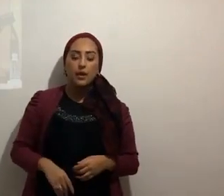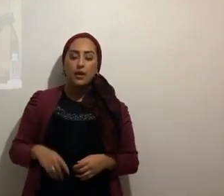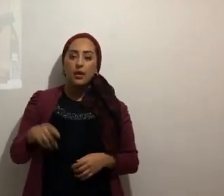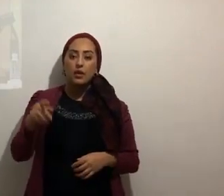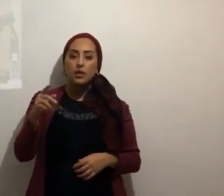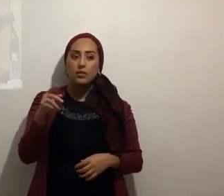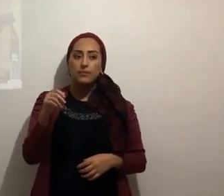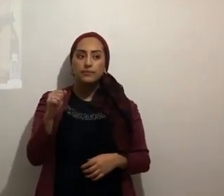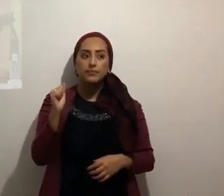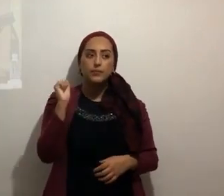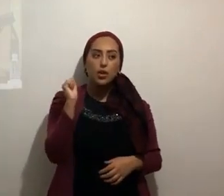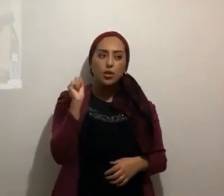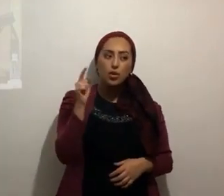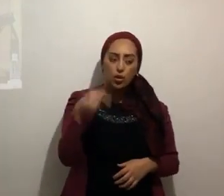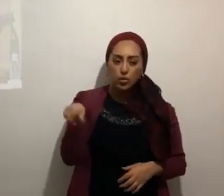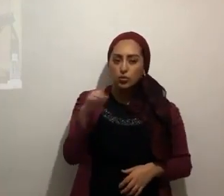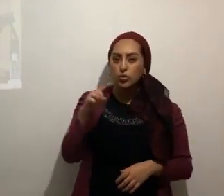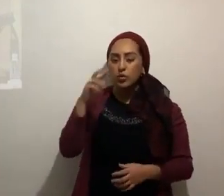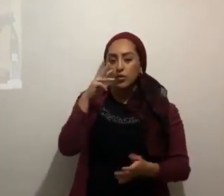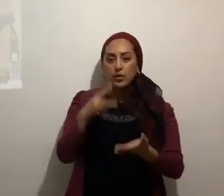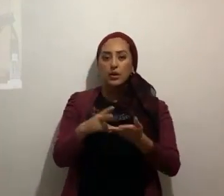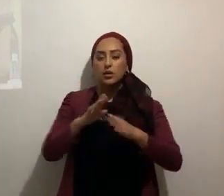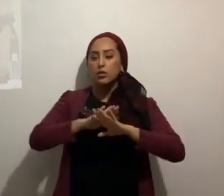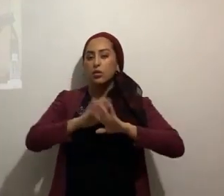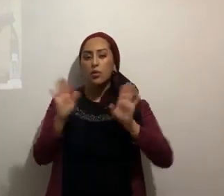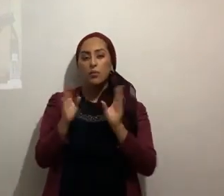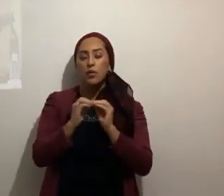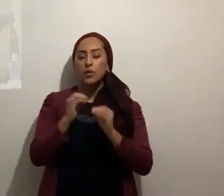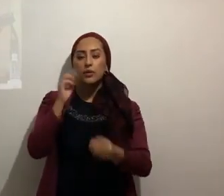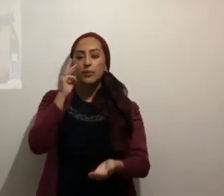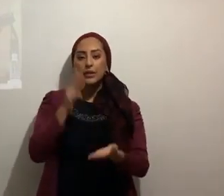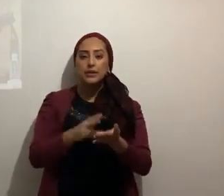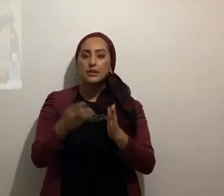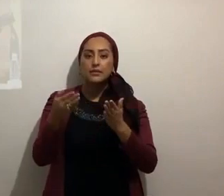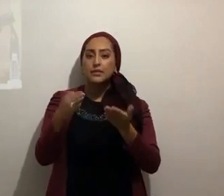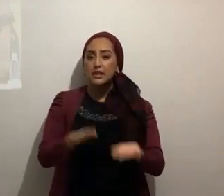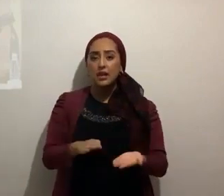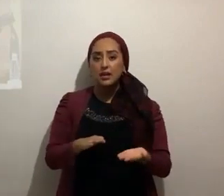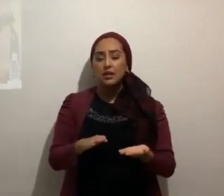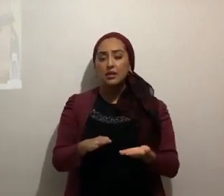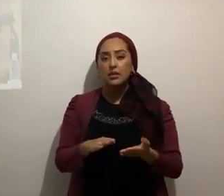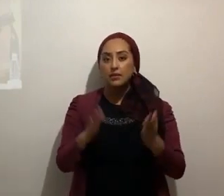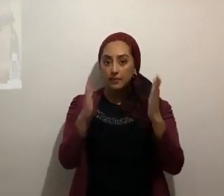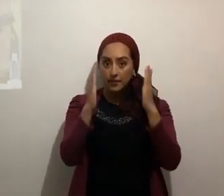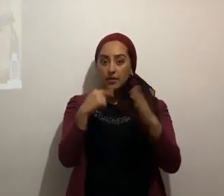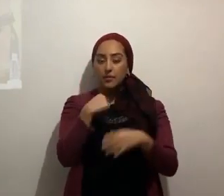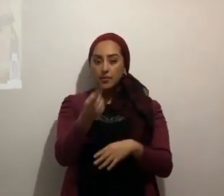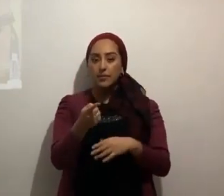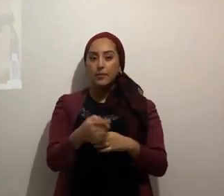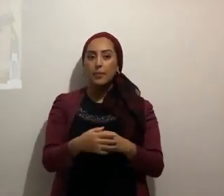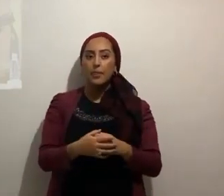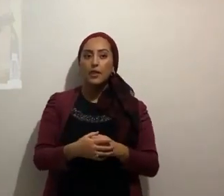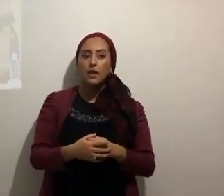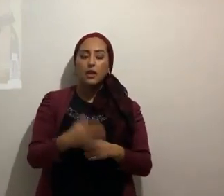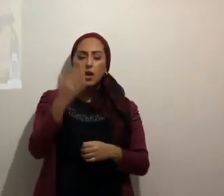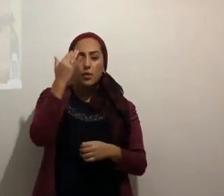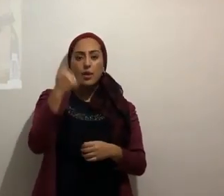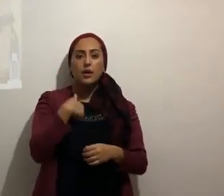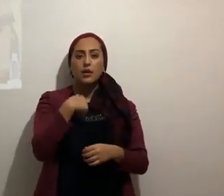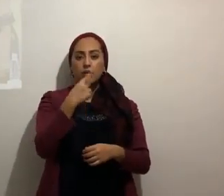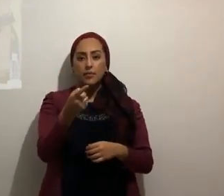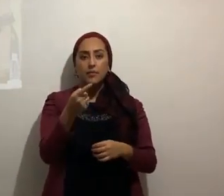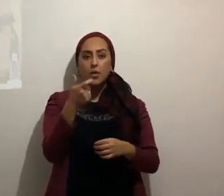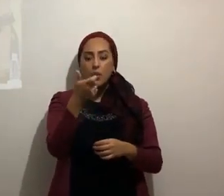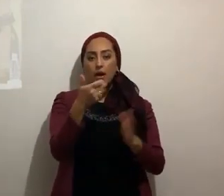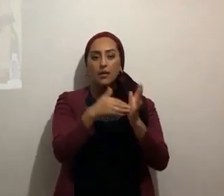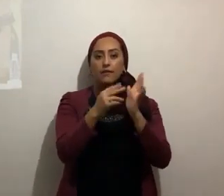Estos testigos ya no son testigos de muerte, ya no son testigos, atención a lo que voy a decir. Por eso les dije que repitan